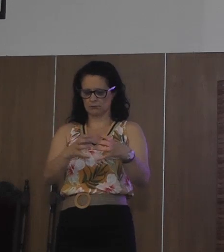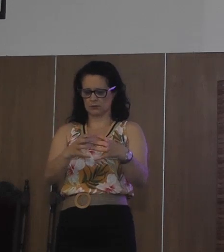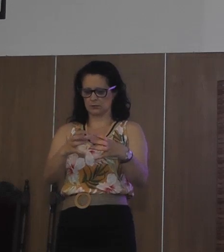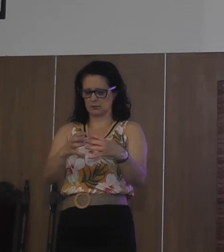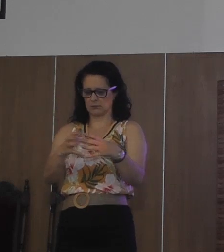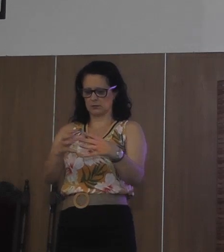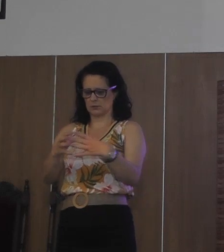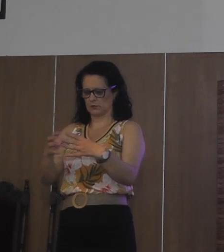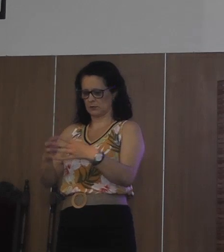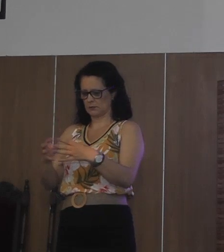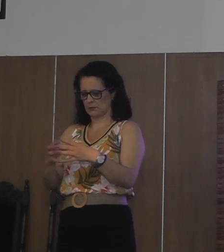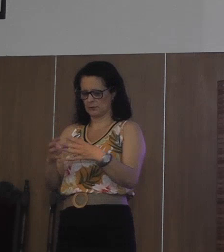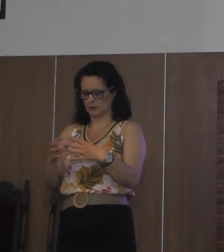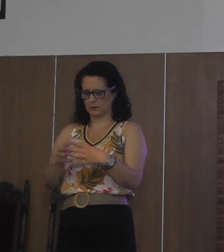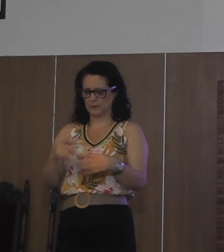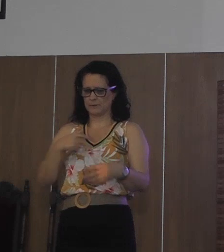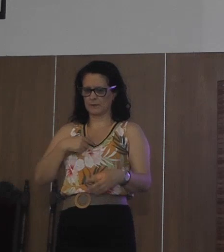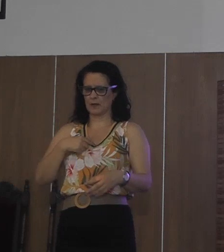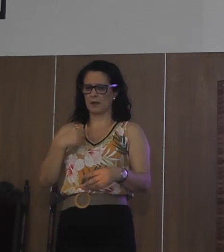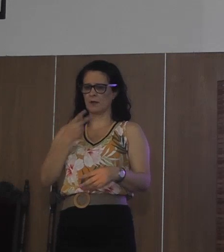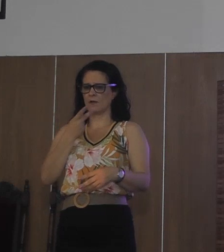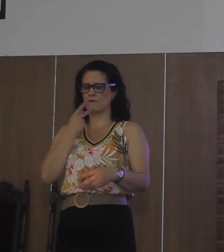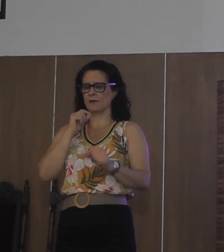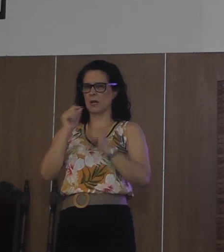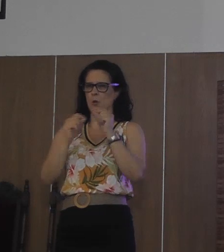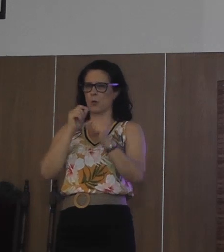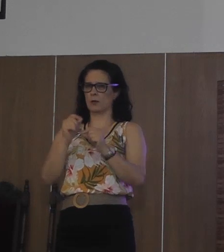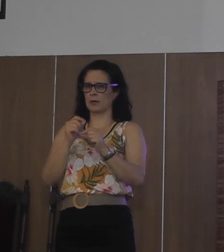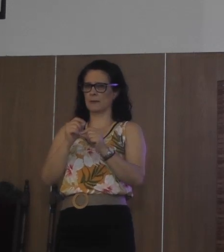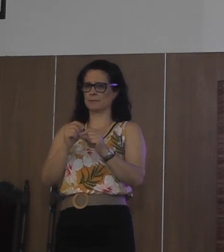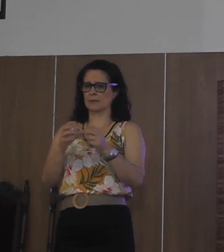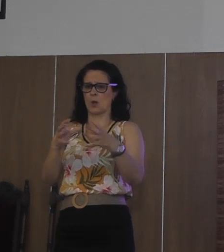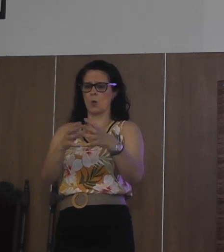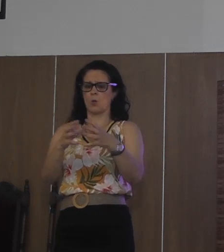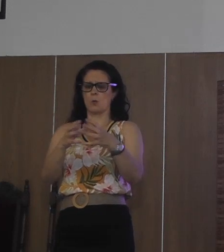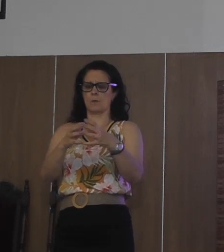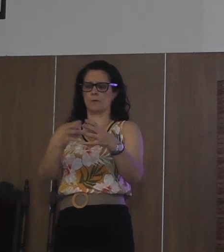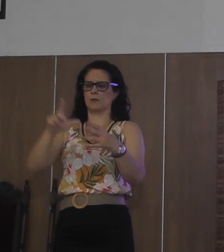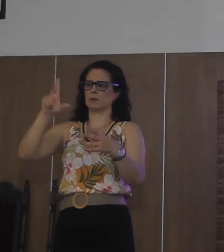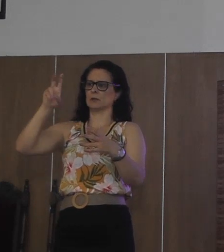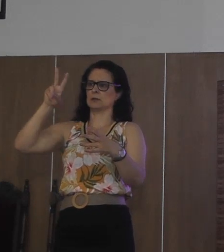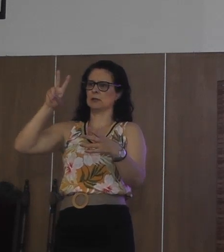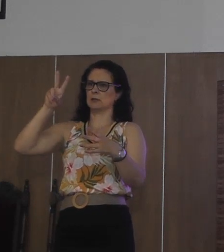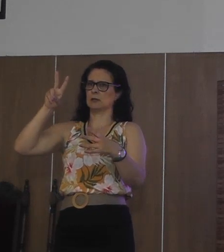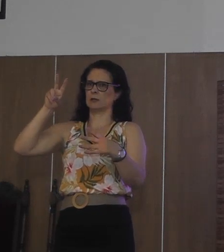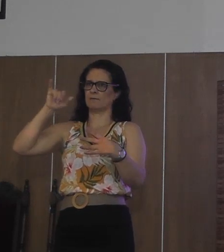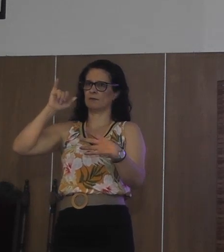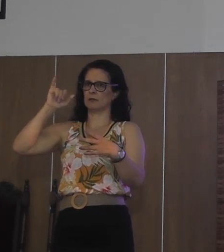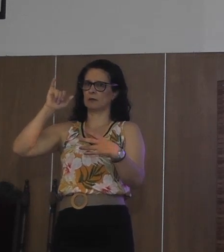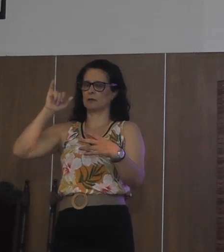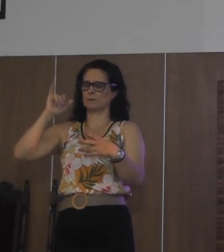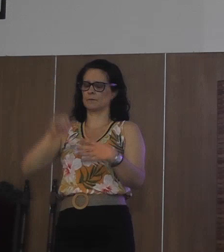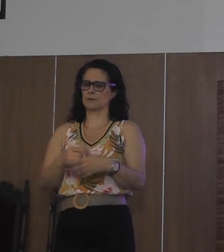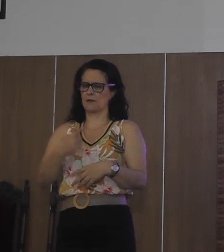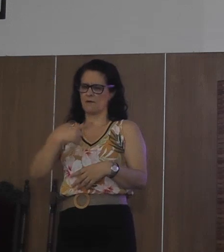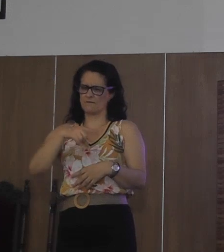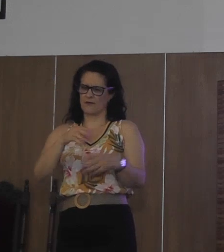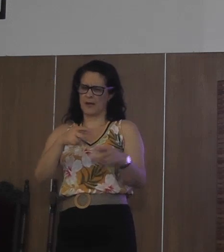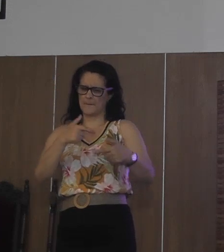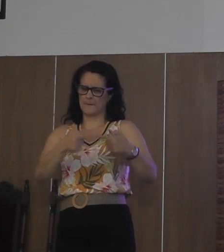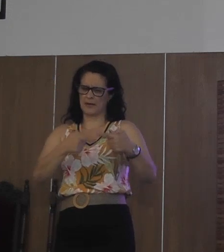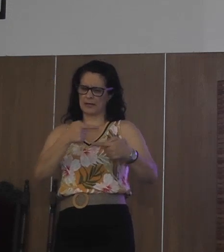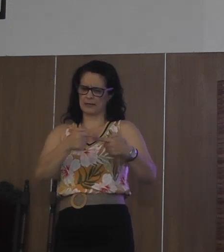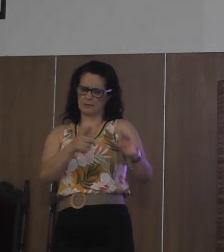uma menção a Levi. A tribo de Levi especificamente, ela não ia para a guerra com espada, ela não ia para a